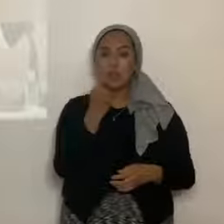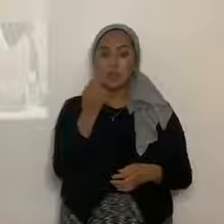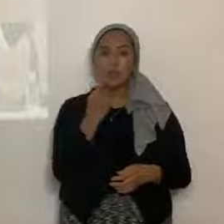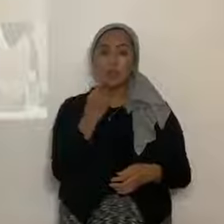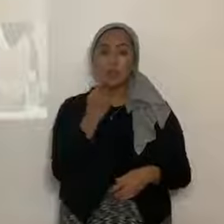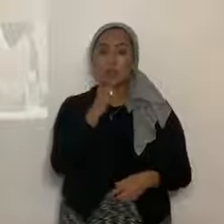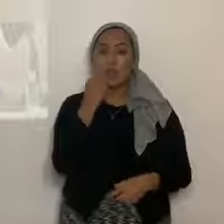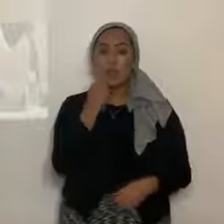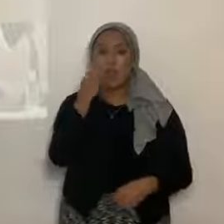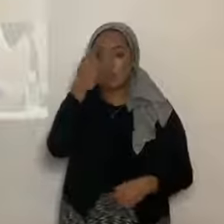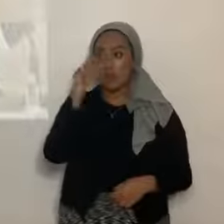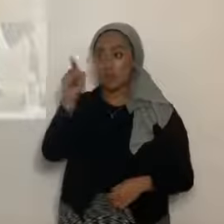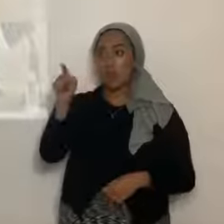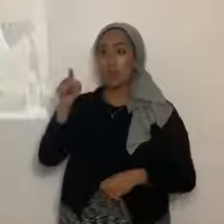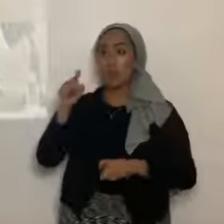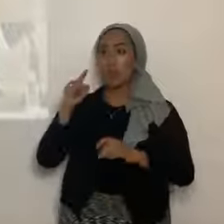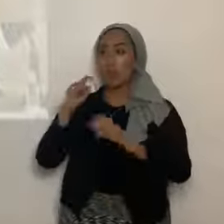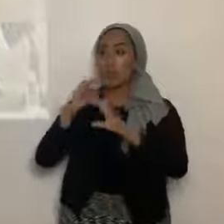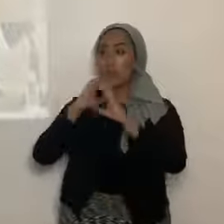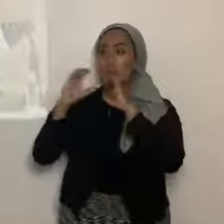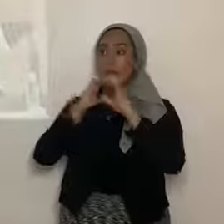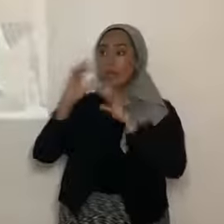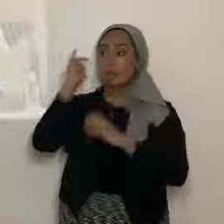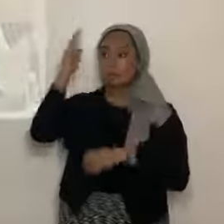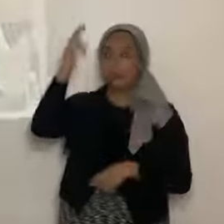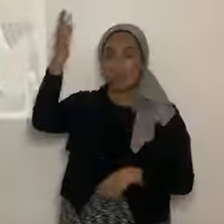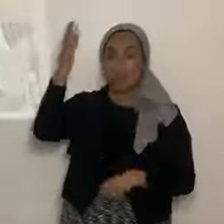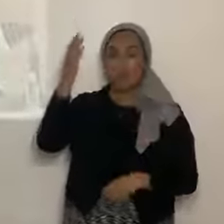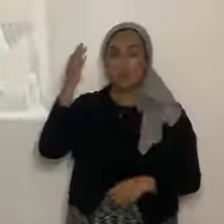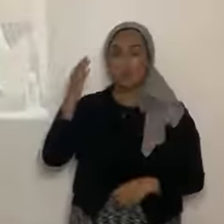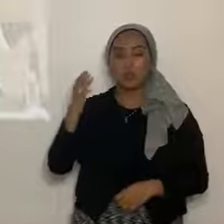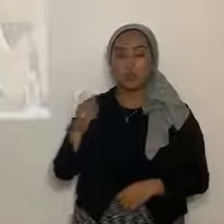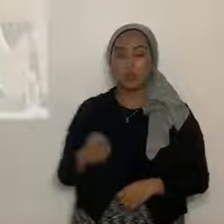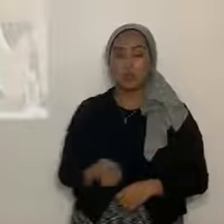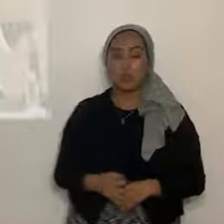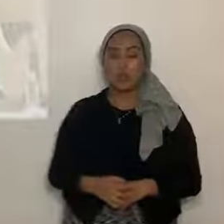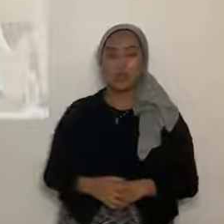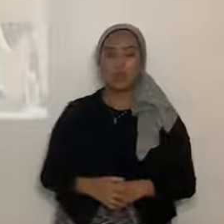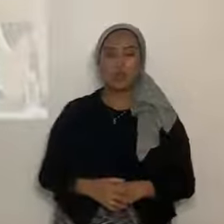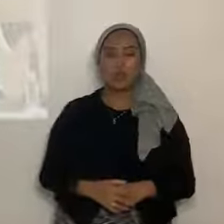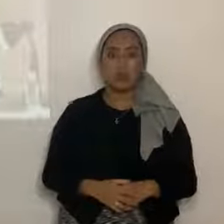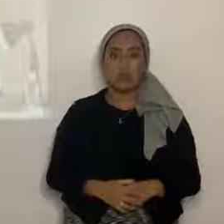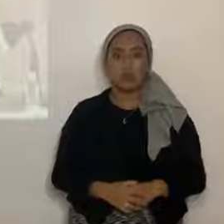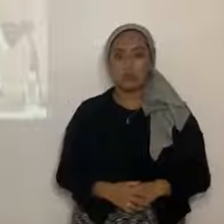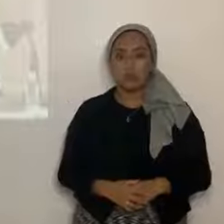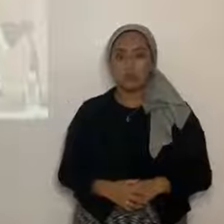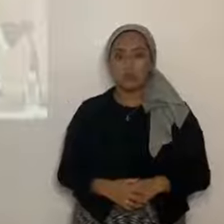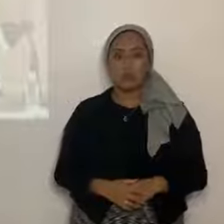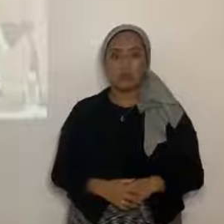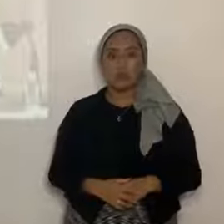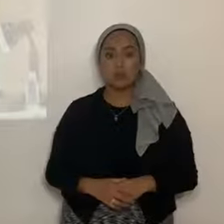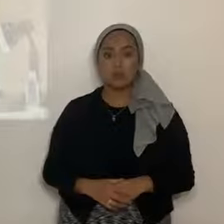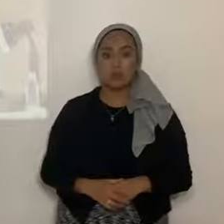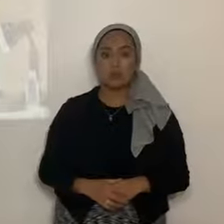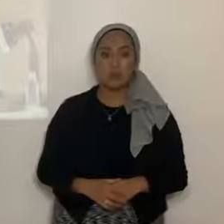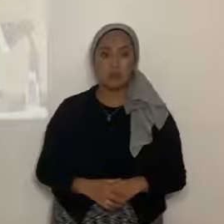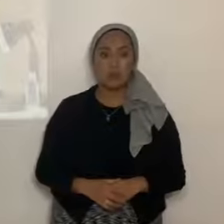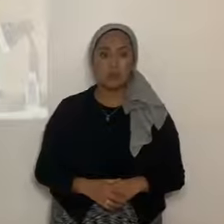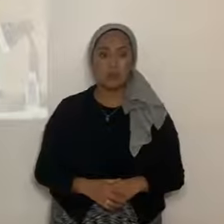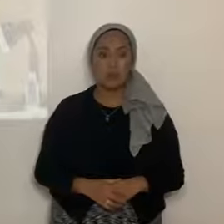No nada más por ti ha hablado Moisés, Yahweh ha hablado Moisés nada más con Moisés.